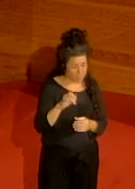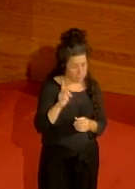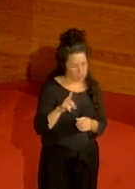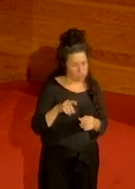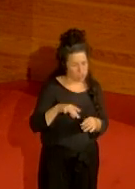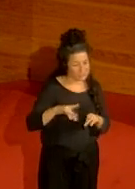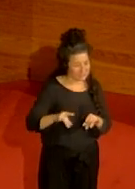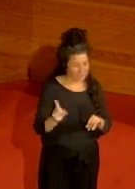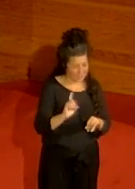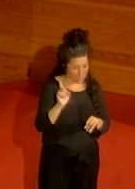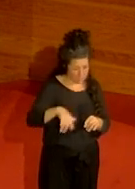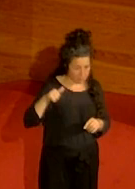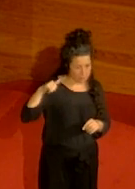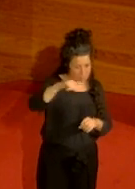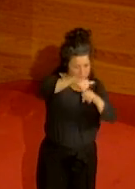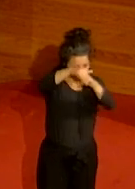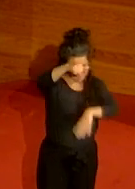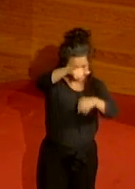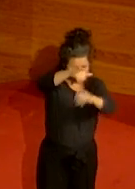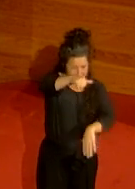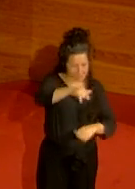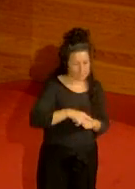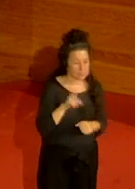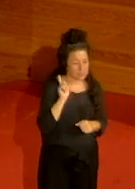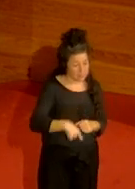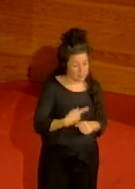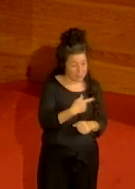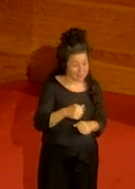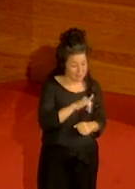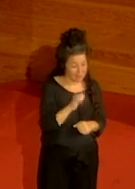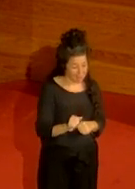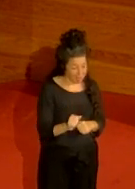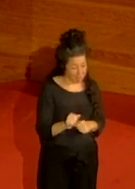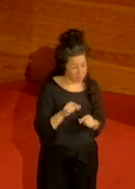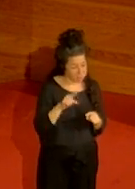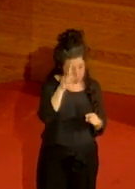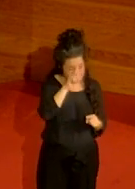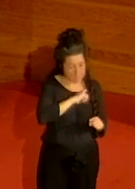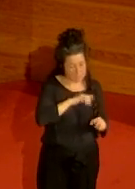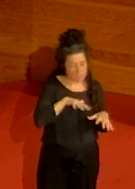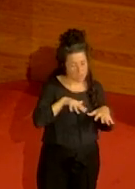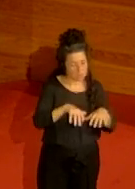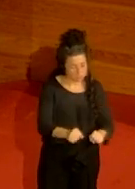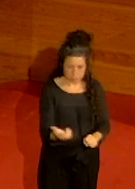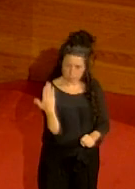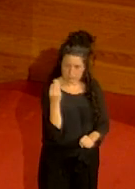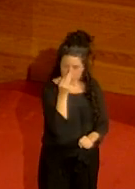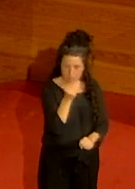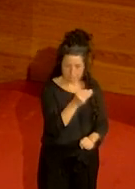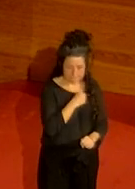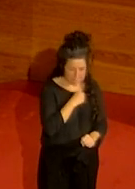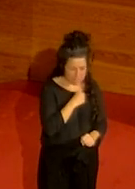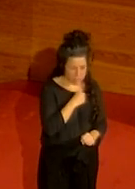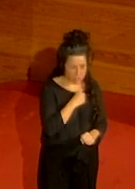aire también ha habido una operación militar sobre gaza en mayo hubo otra el año pasado hubo otra muy fuerte